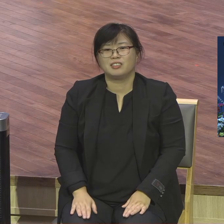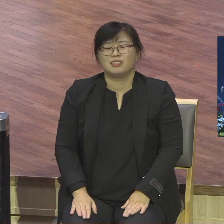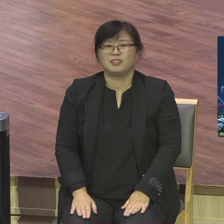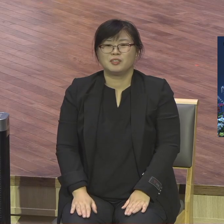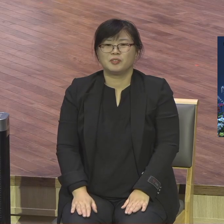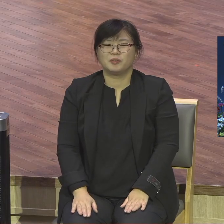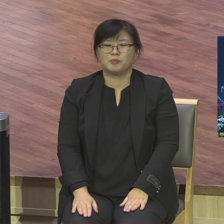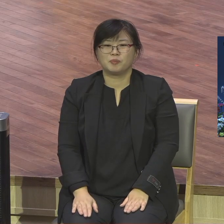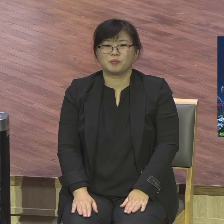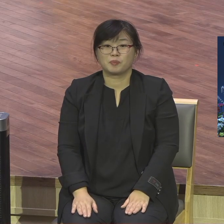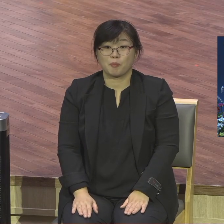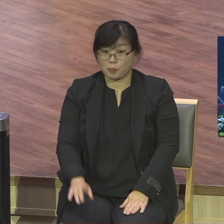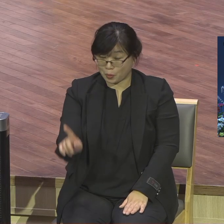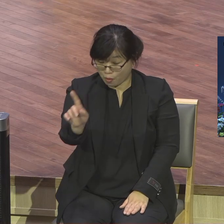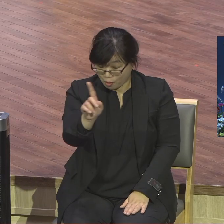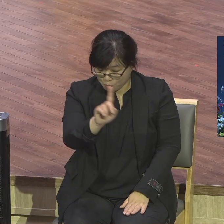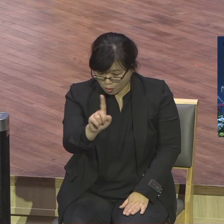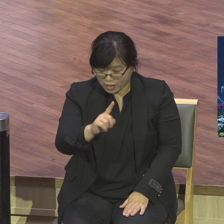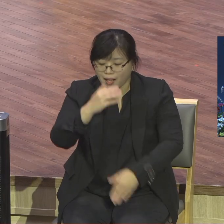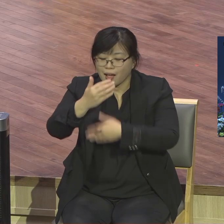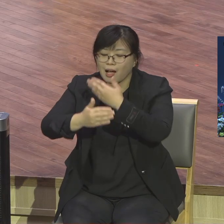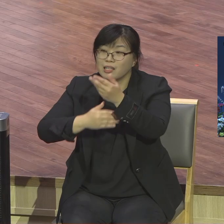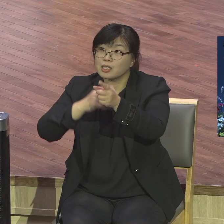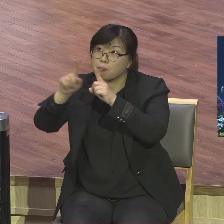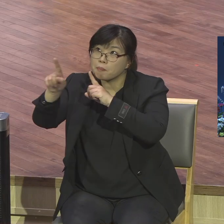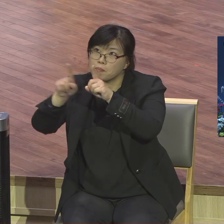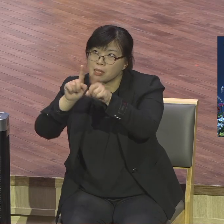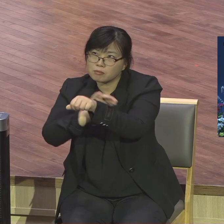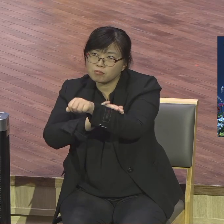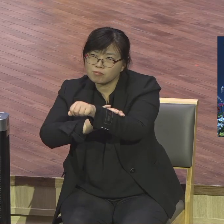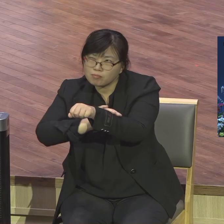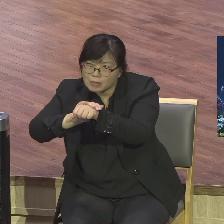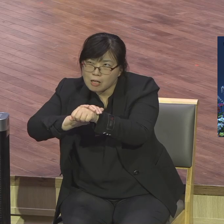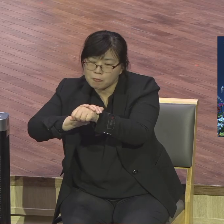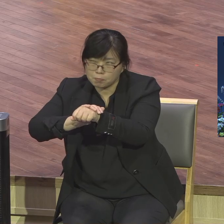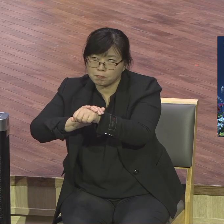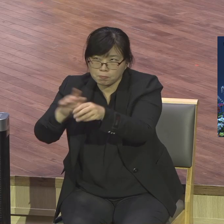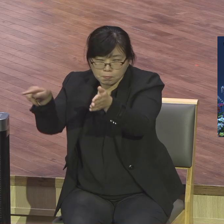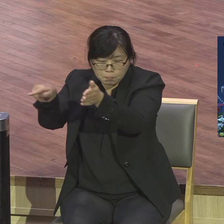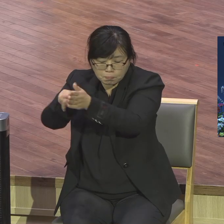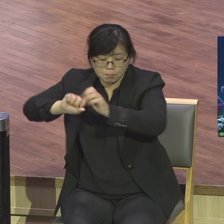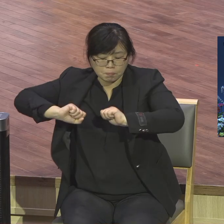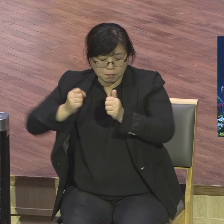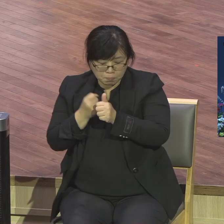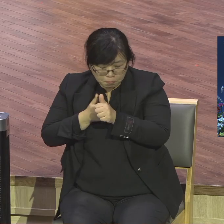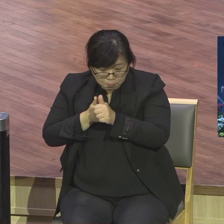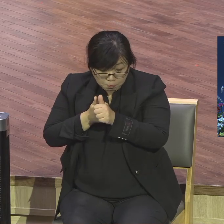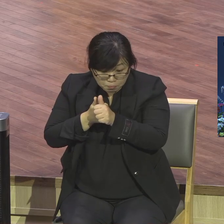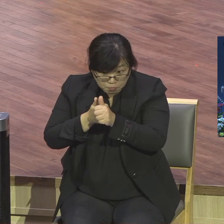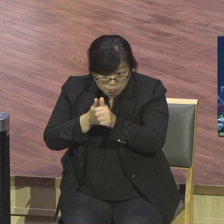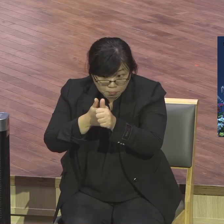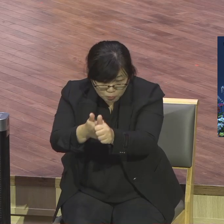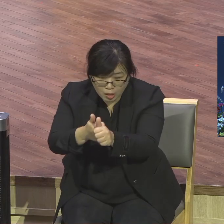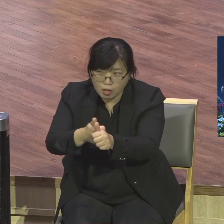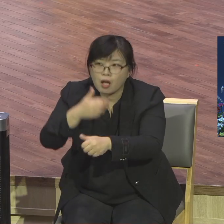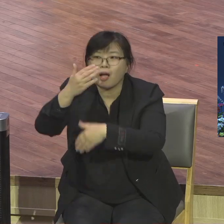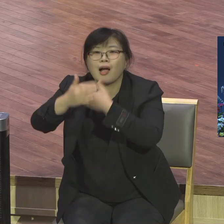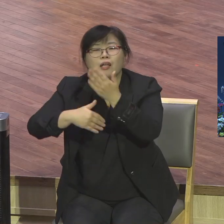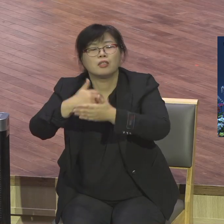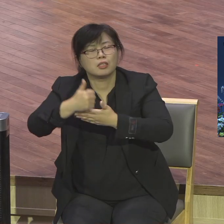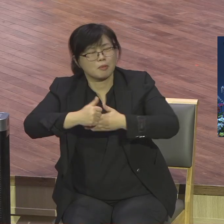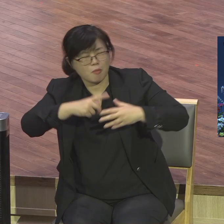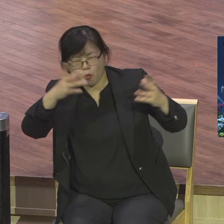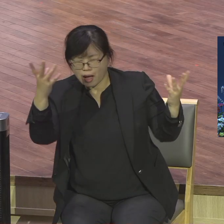말씀을 충종하면 하나님께서 모든 것을 모여 완벽하게